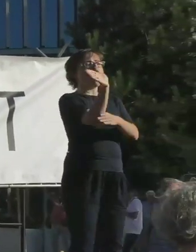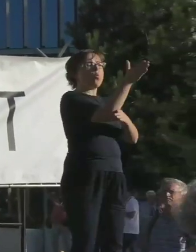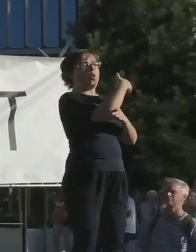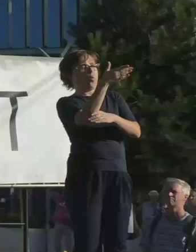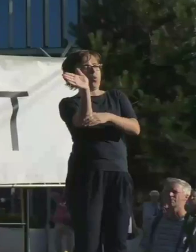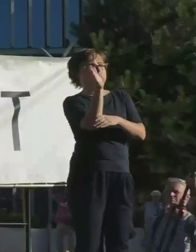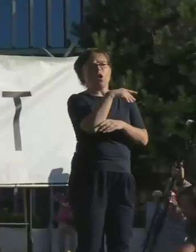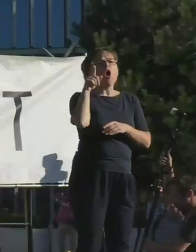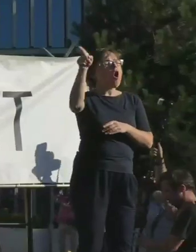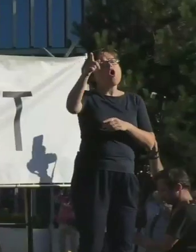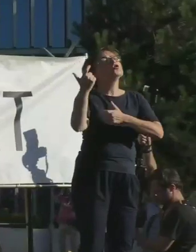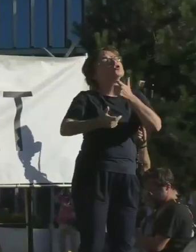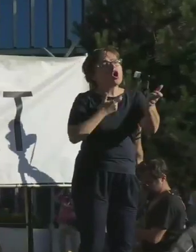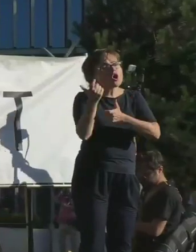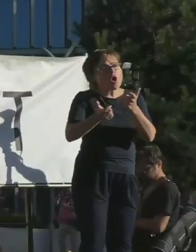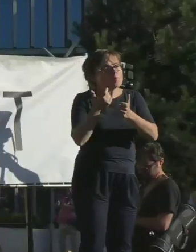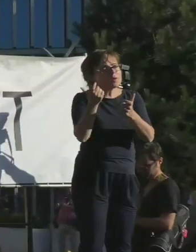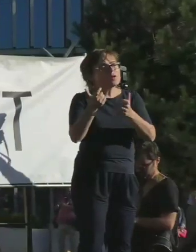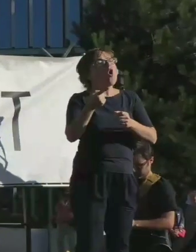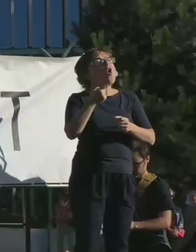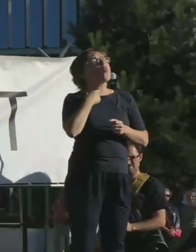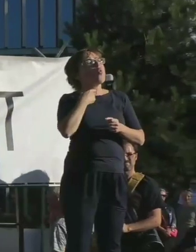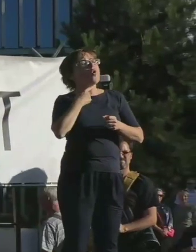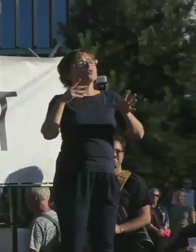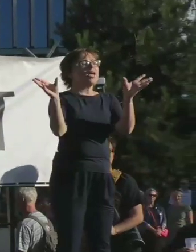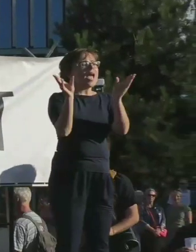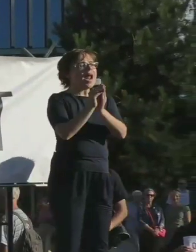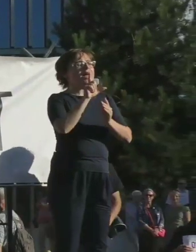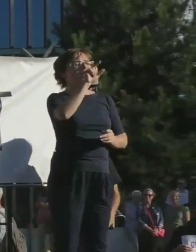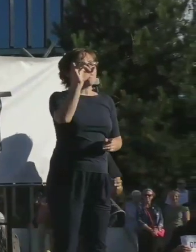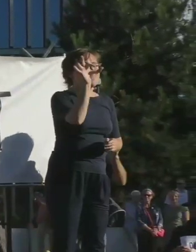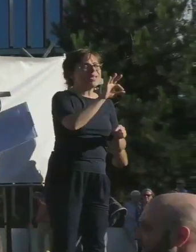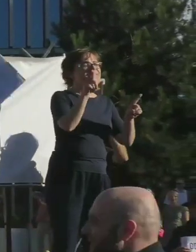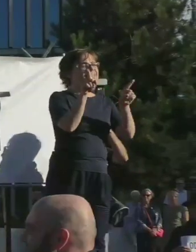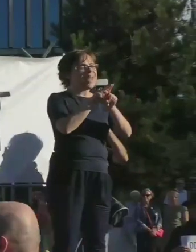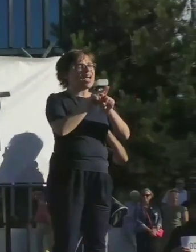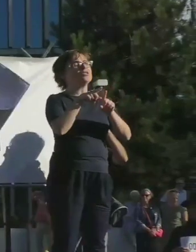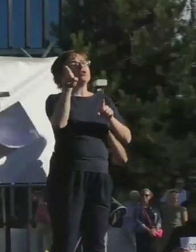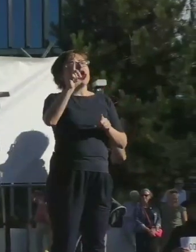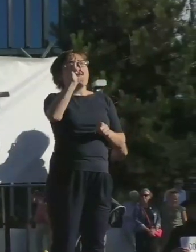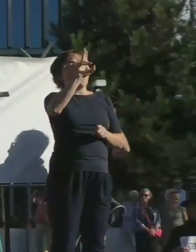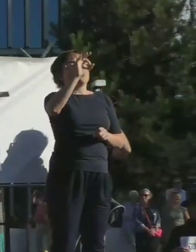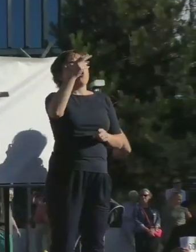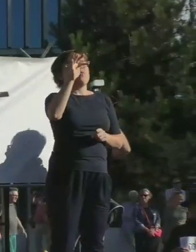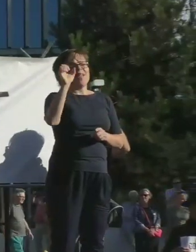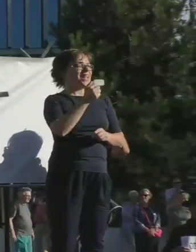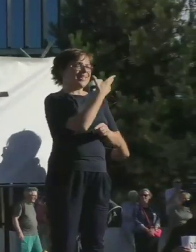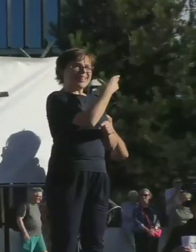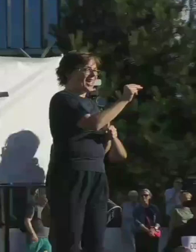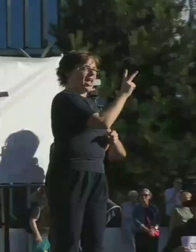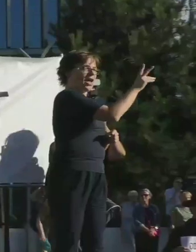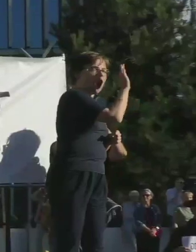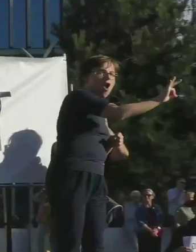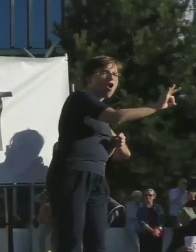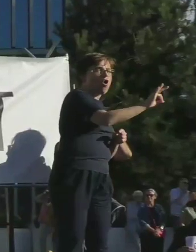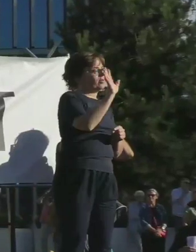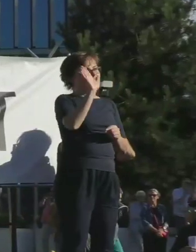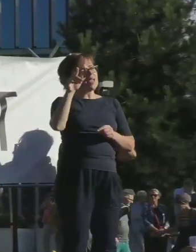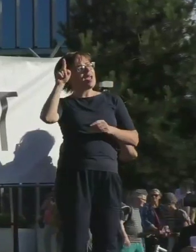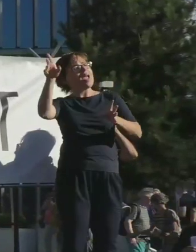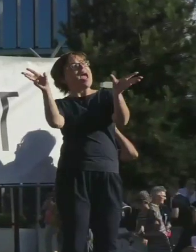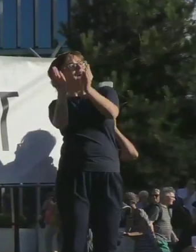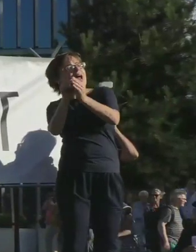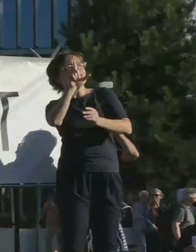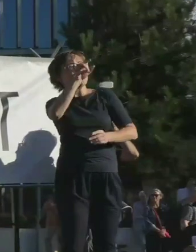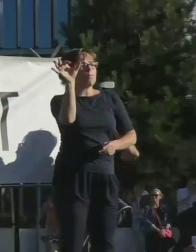ramię w ramię co robi? Głosuje z PiS-em i Konfederacją. Nie w z koalicją, z PiS-em i z